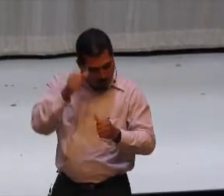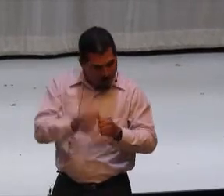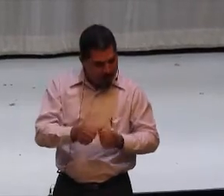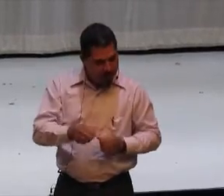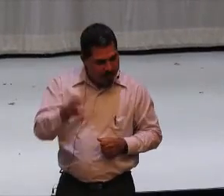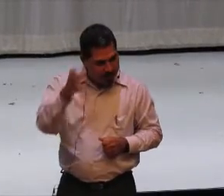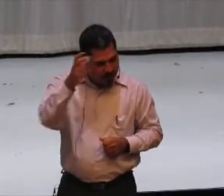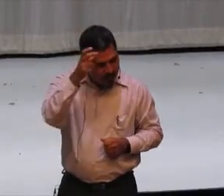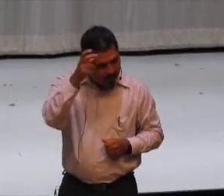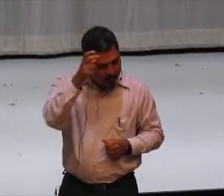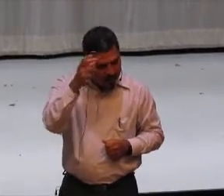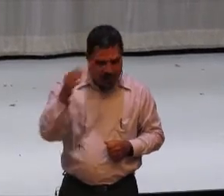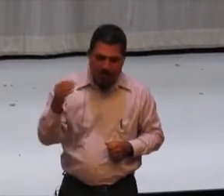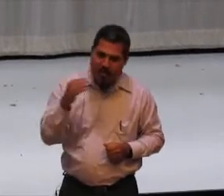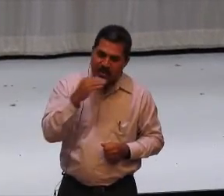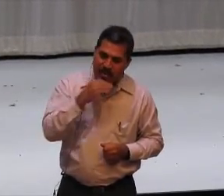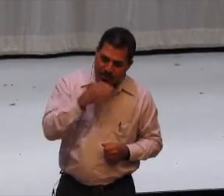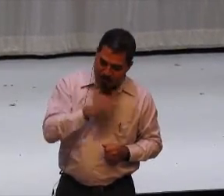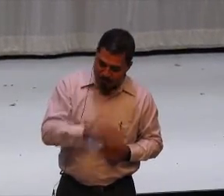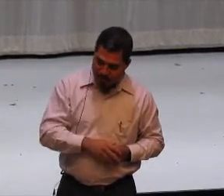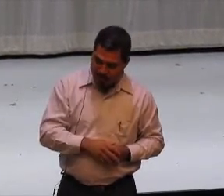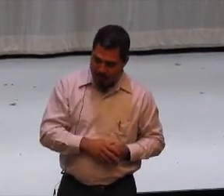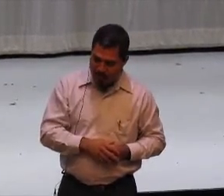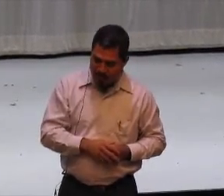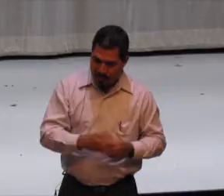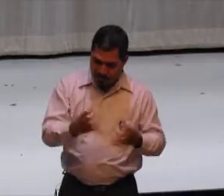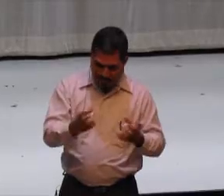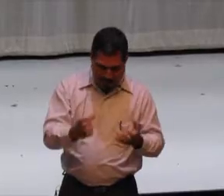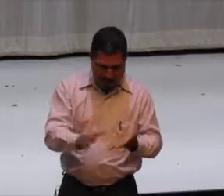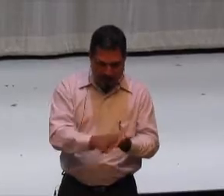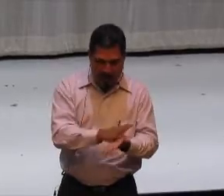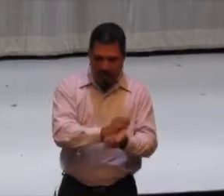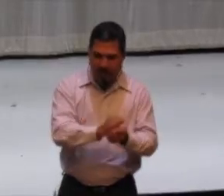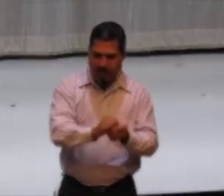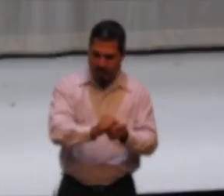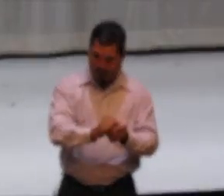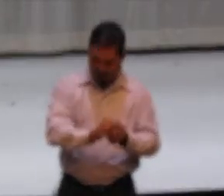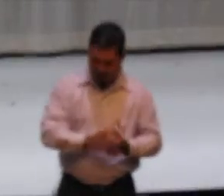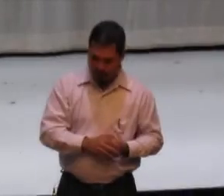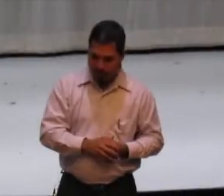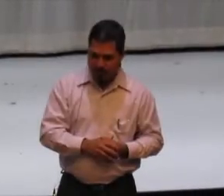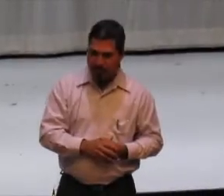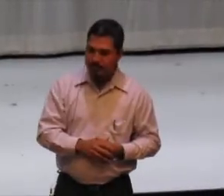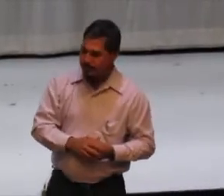Recuerde, Satanás es mentiroso, y él quiere destruir.